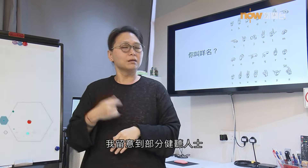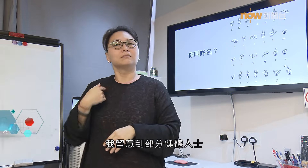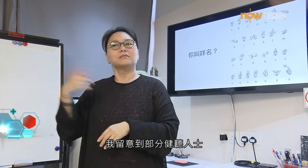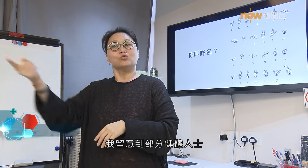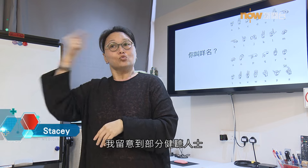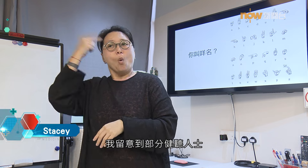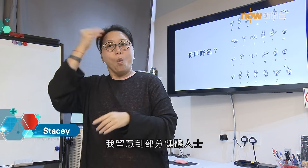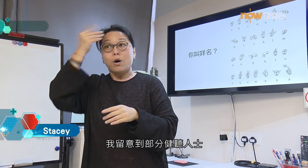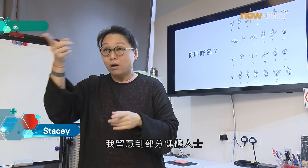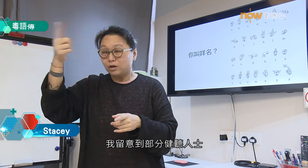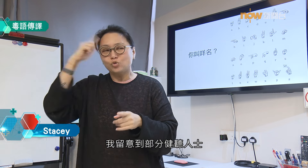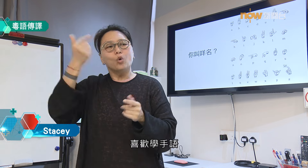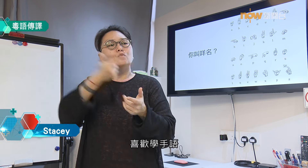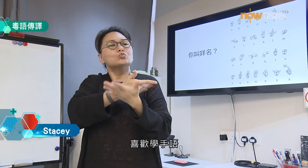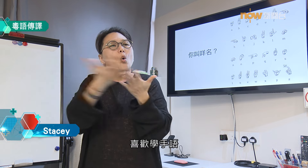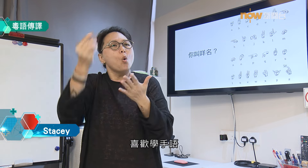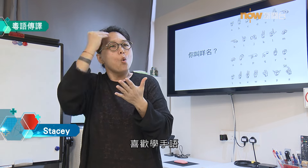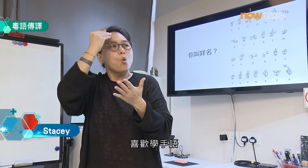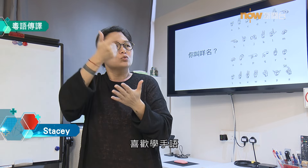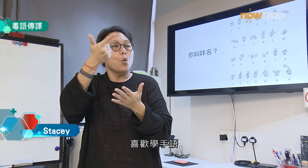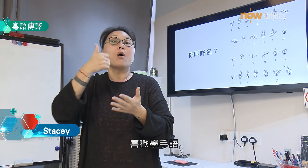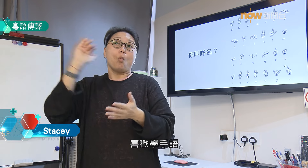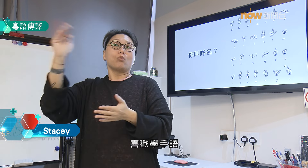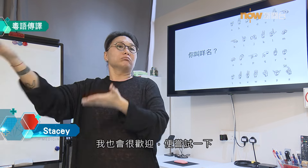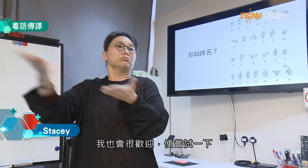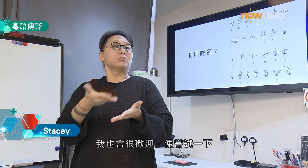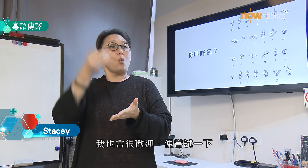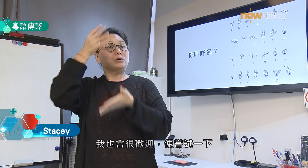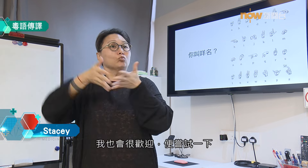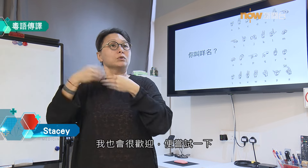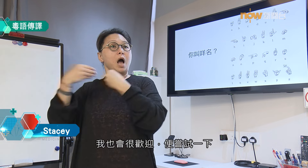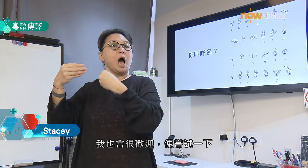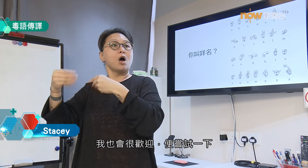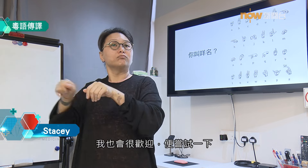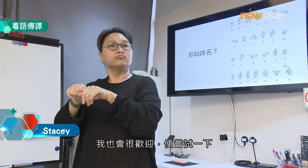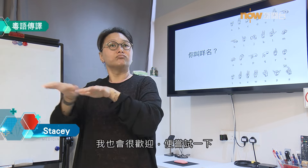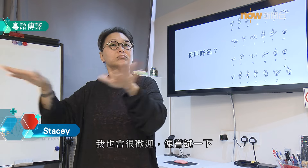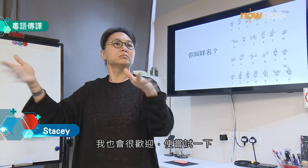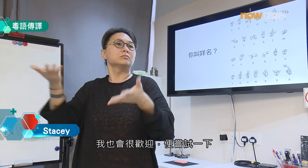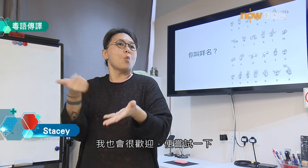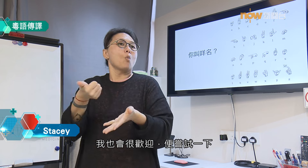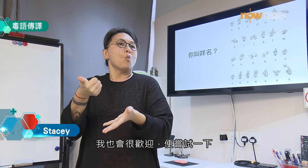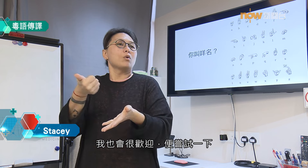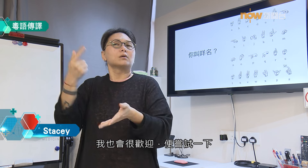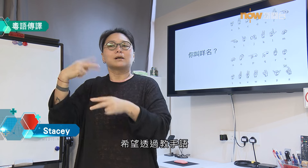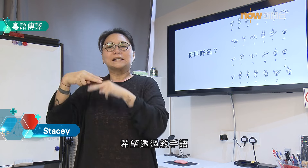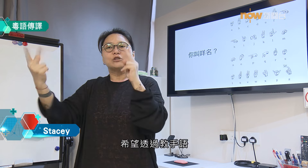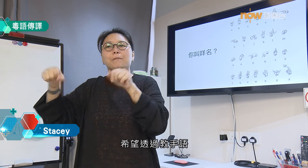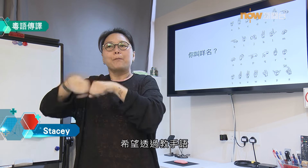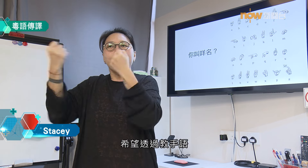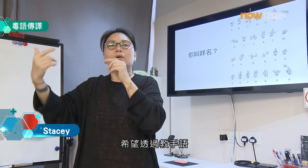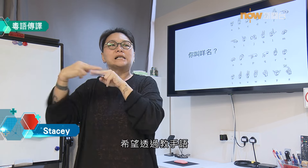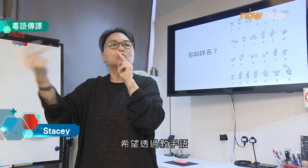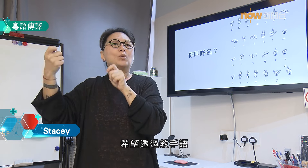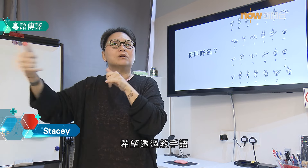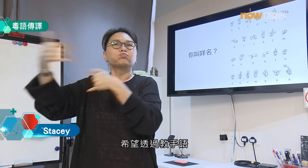那我看到有些健听人喜欢学手语，那我都会很欢迎的，那我就试一下，希望透过这样教手语的